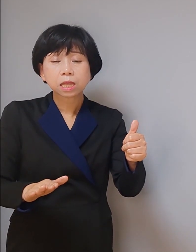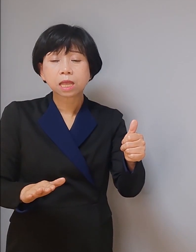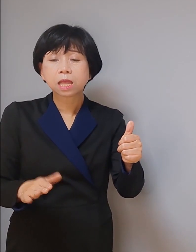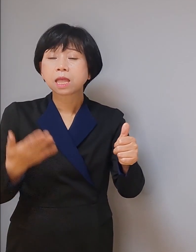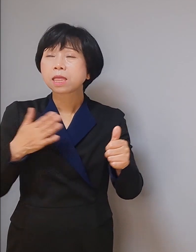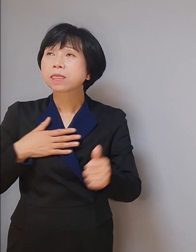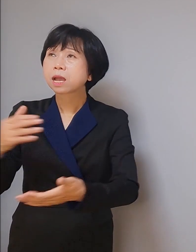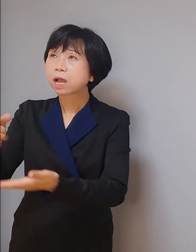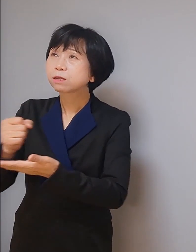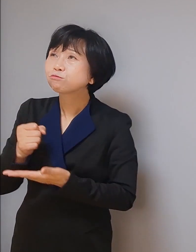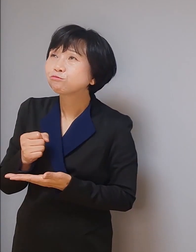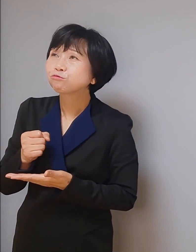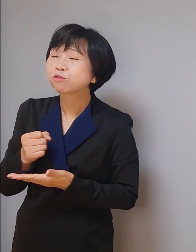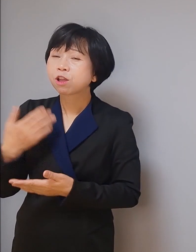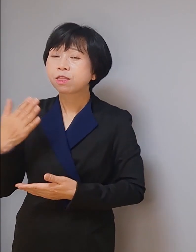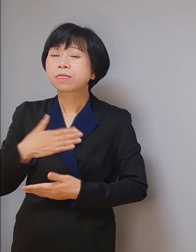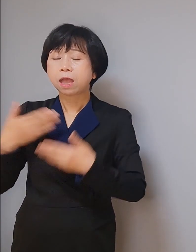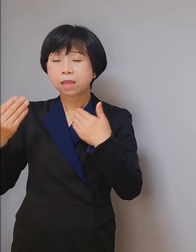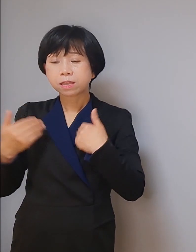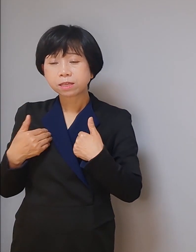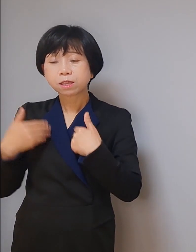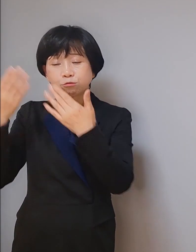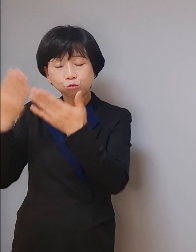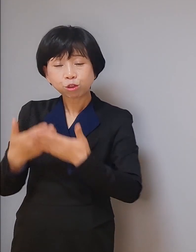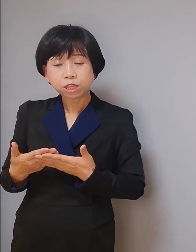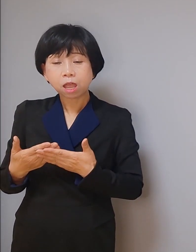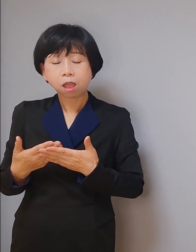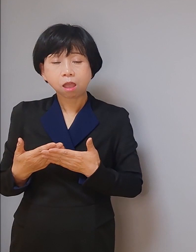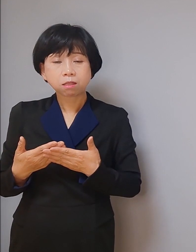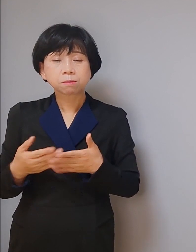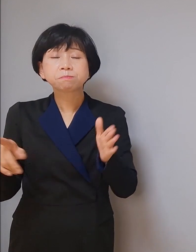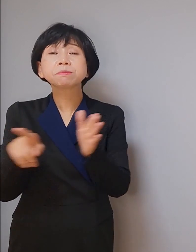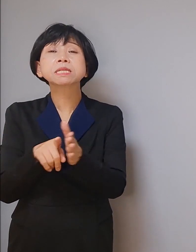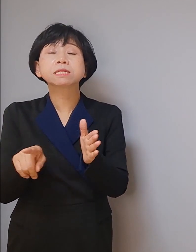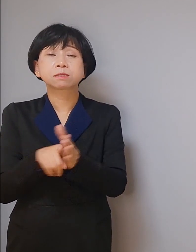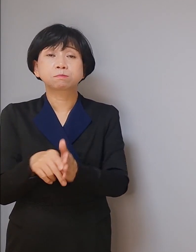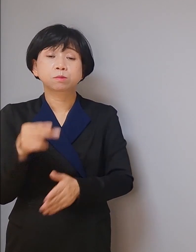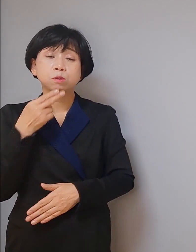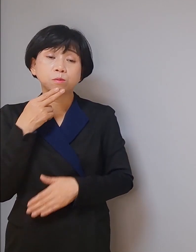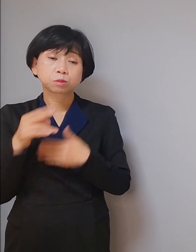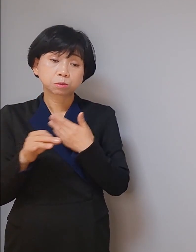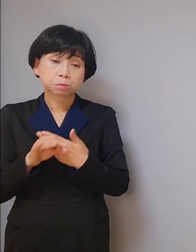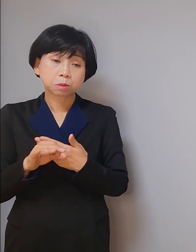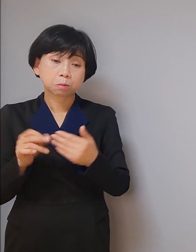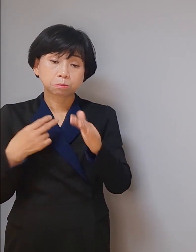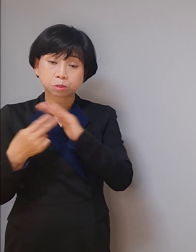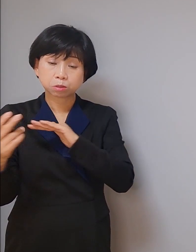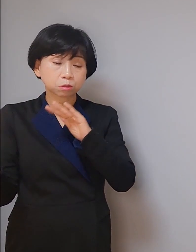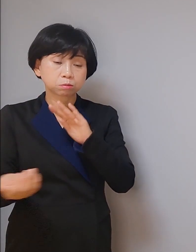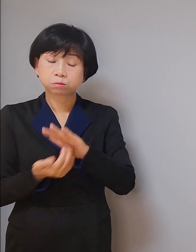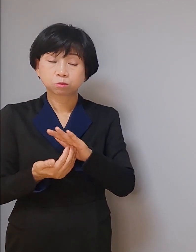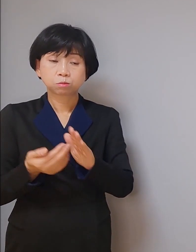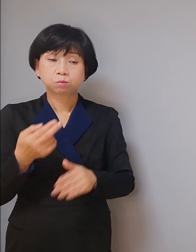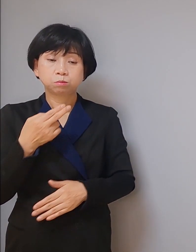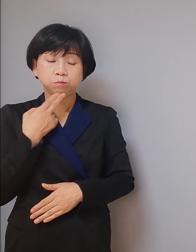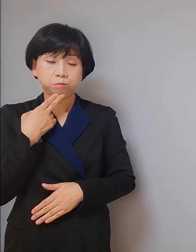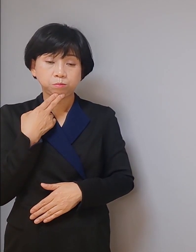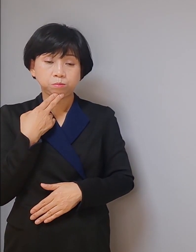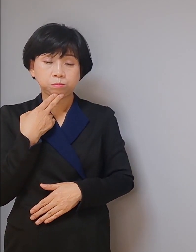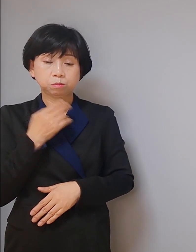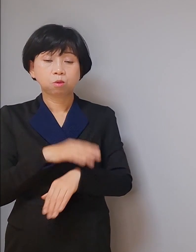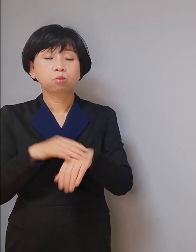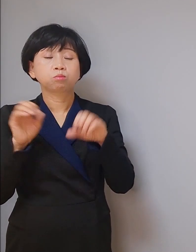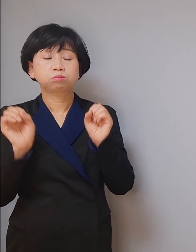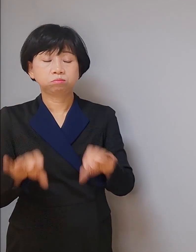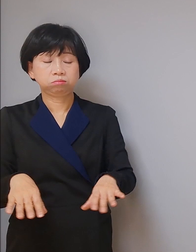나에게 주신 것, 이것으로 믿지 않으면 비전은 결국 헛된